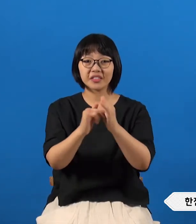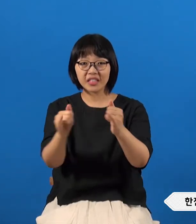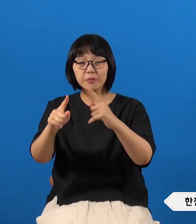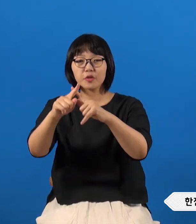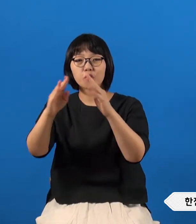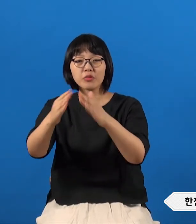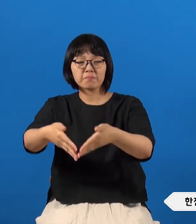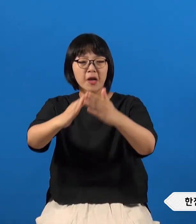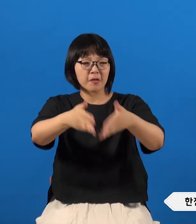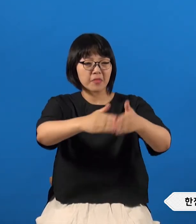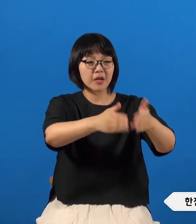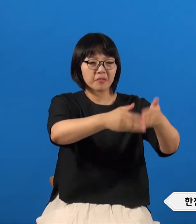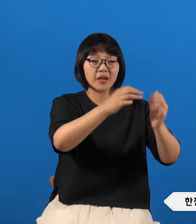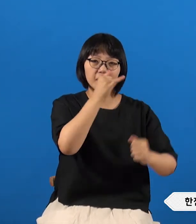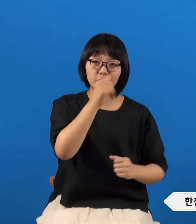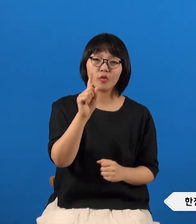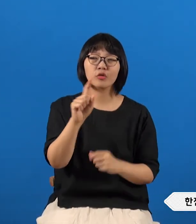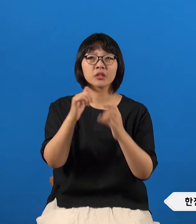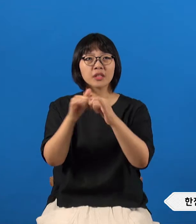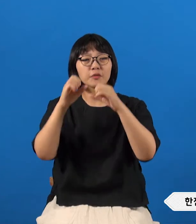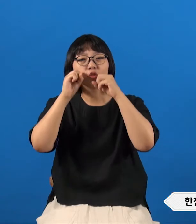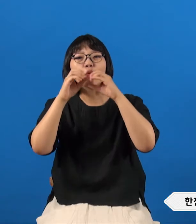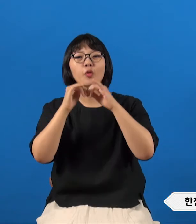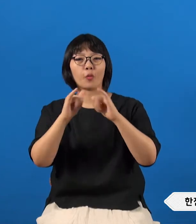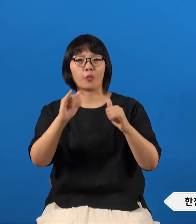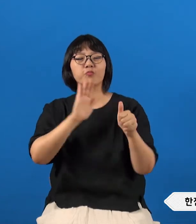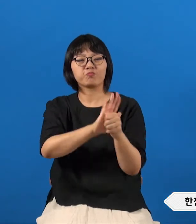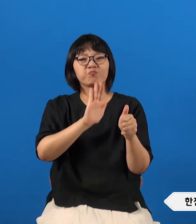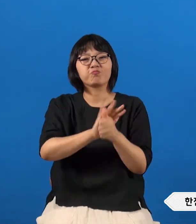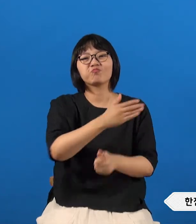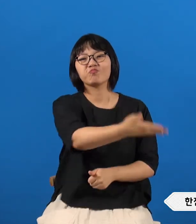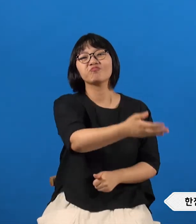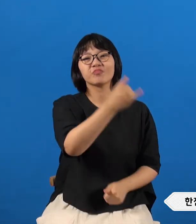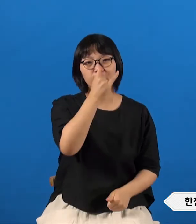개 짓기도 하고 해외 선교지에 또 예배당을 짓기도 합니다.